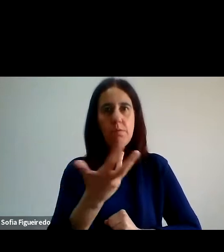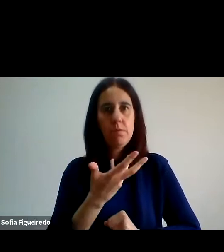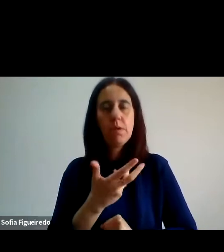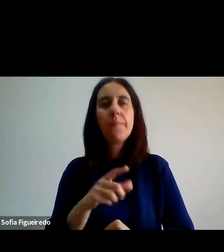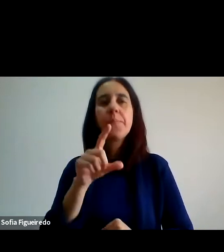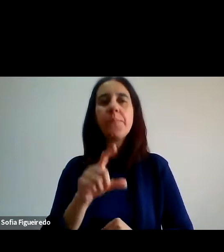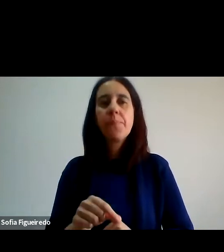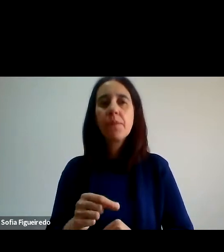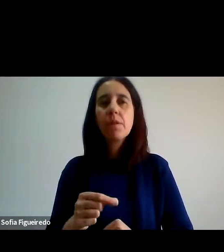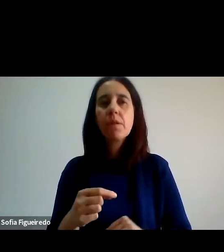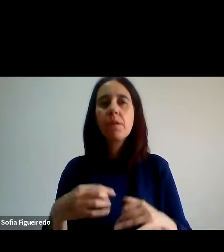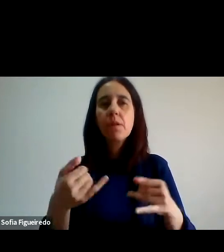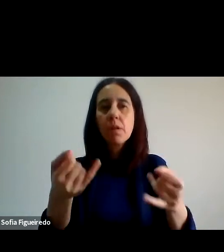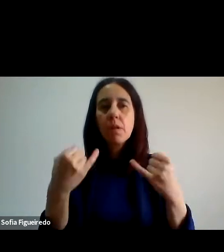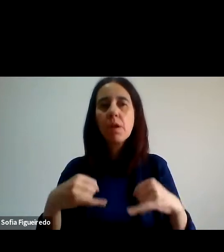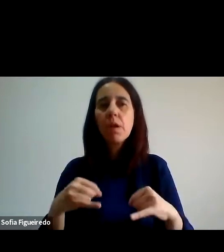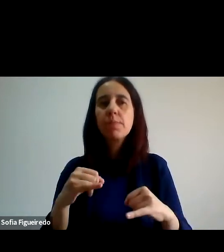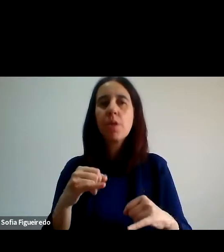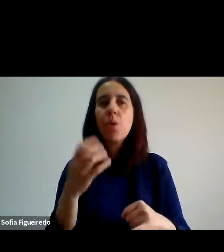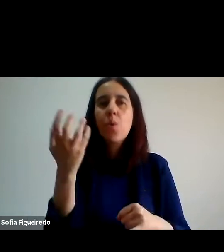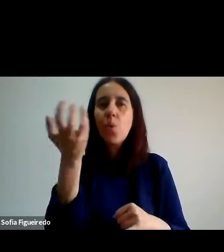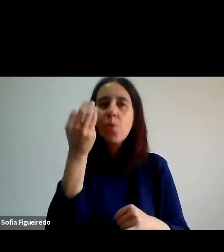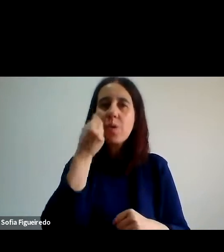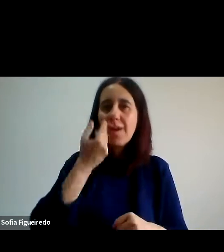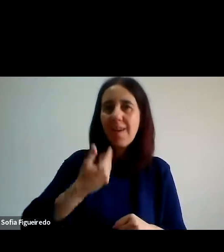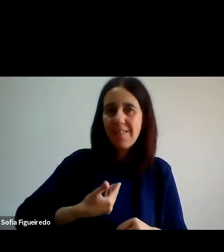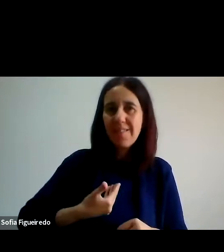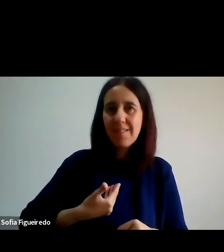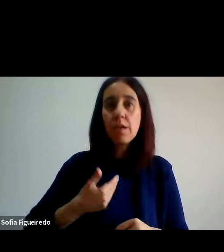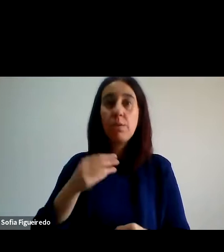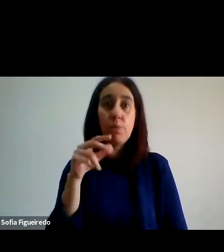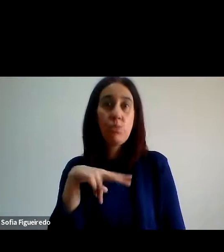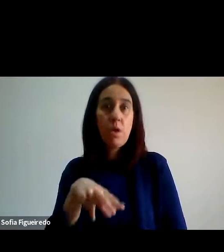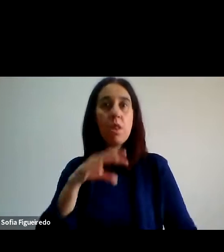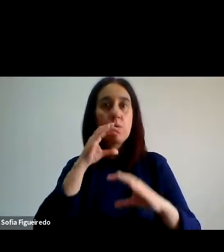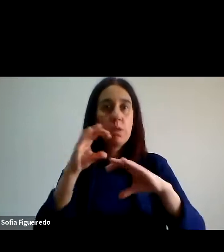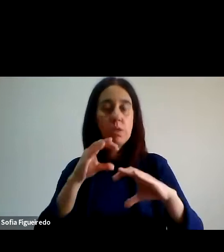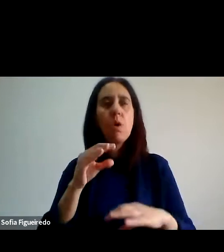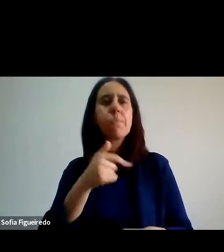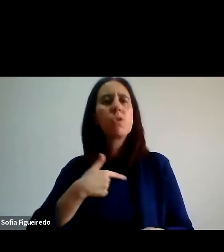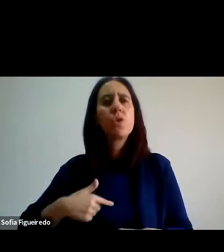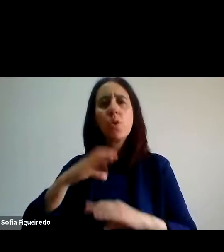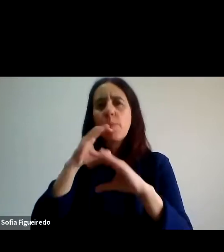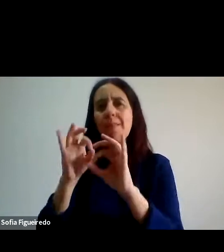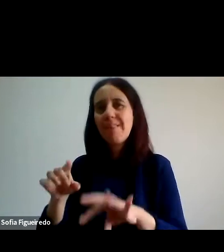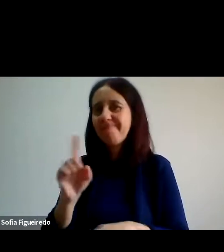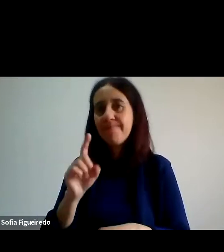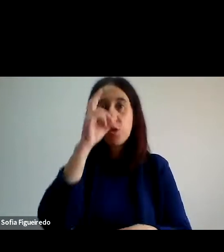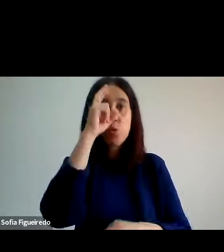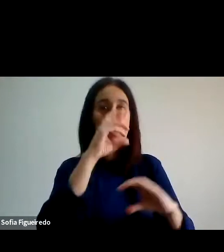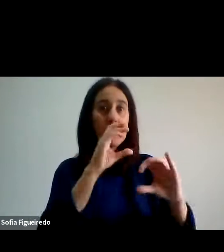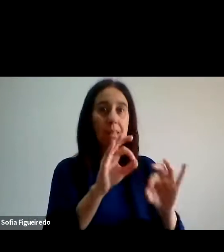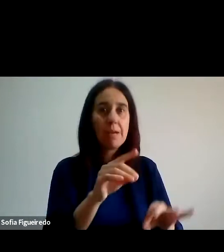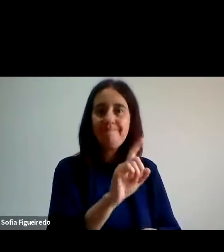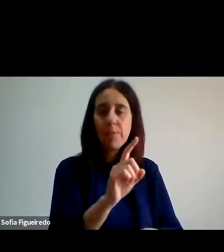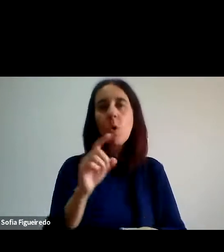dimensão cultural que temos. Nós temos que perceber que comunicar em Portugal não é a mesma coisa que comunicar na China, não é a mesma coisa que comunicar na Rússia, não é a mesma coisa que